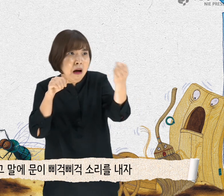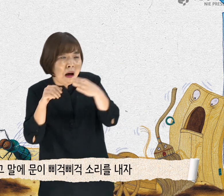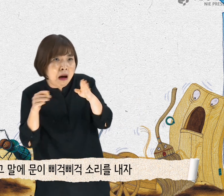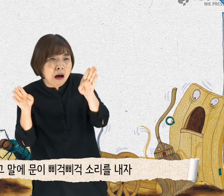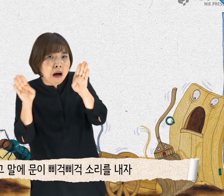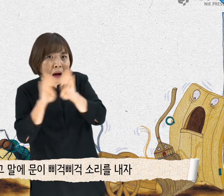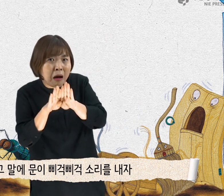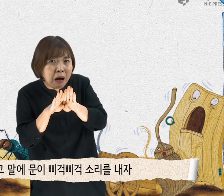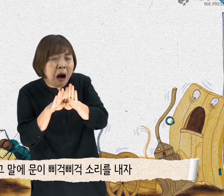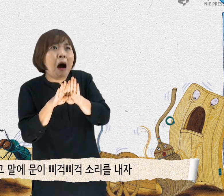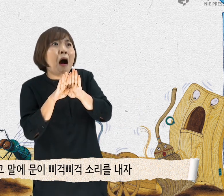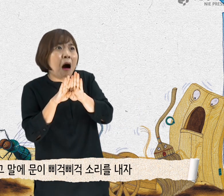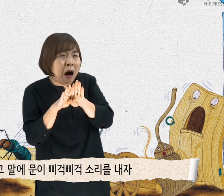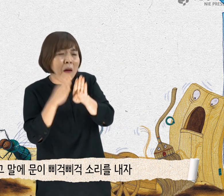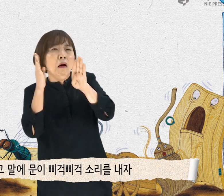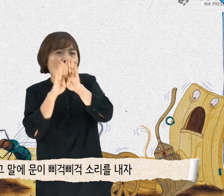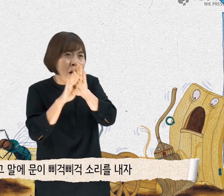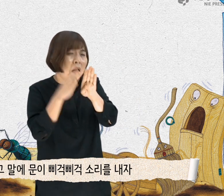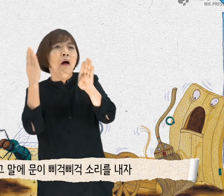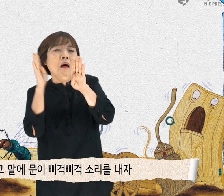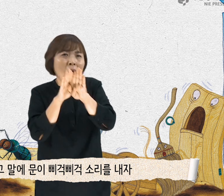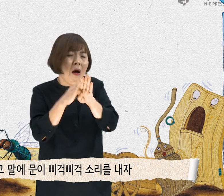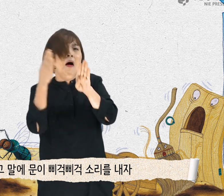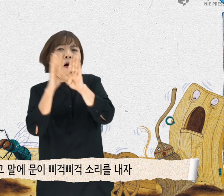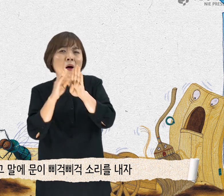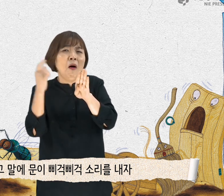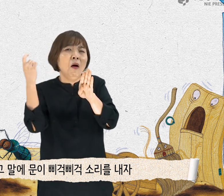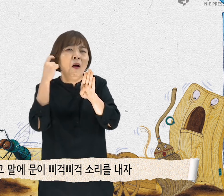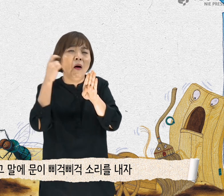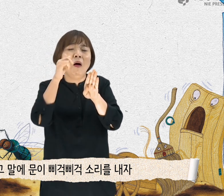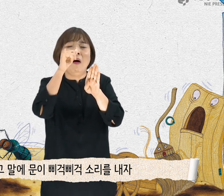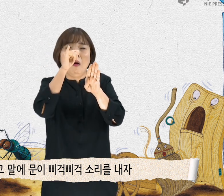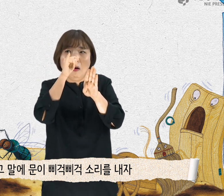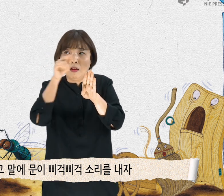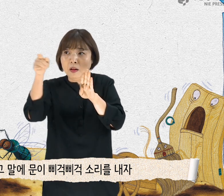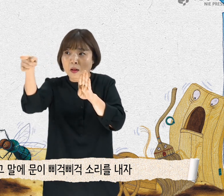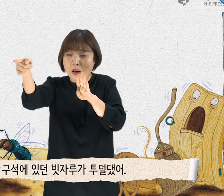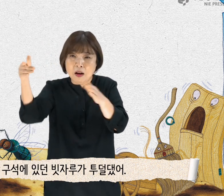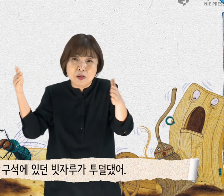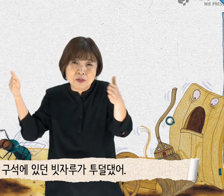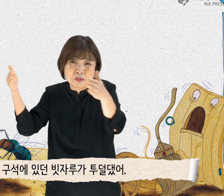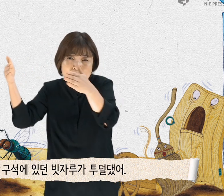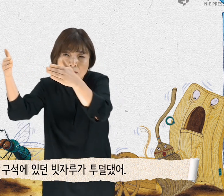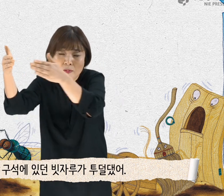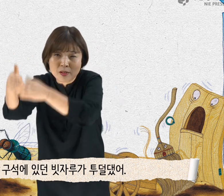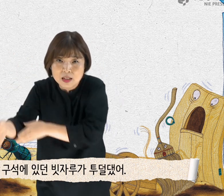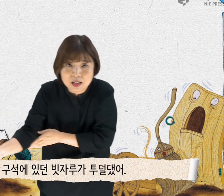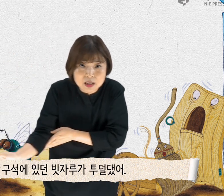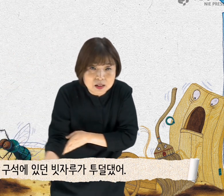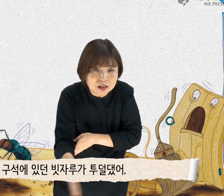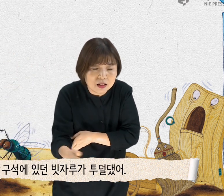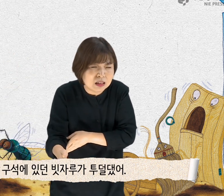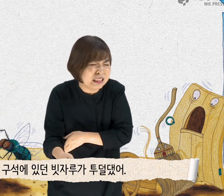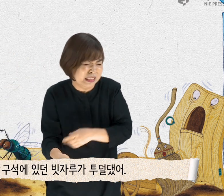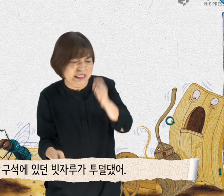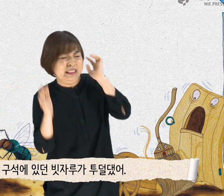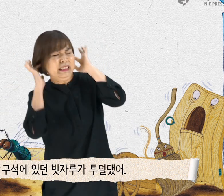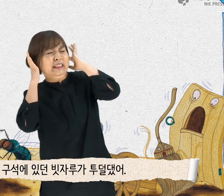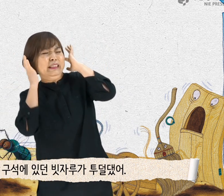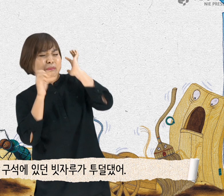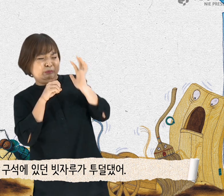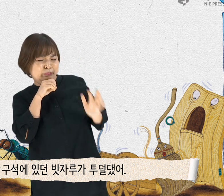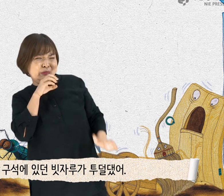그 말에 문이 삐걱삐걱 소리를 내자 구석에 있던 빗자루가